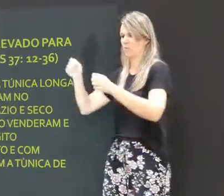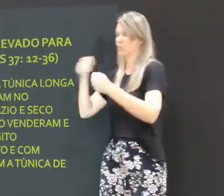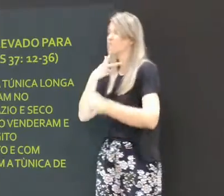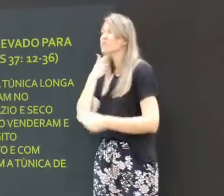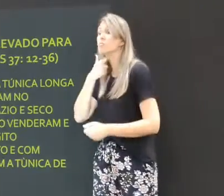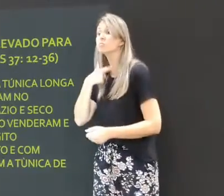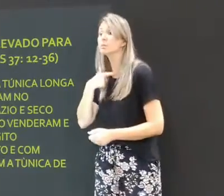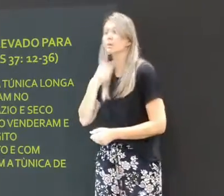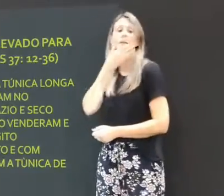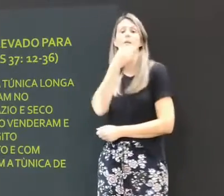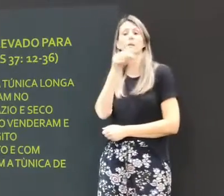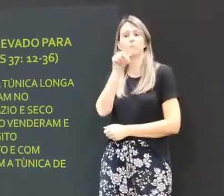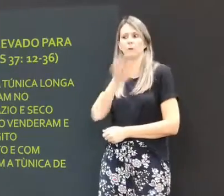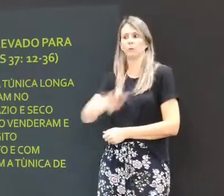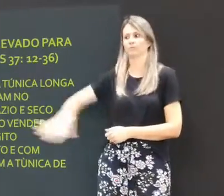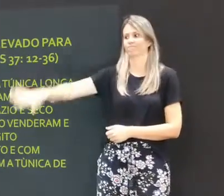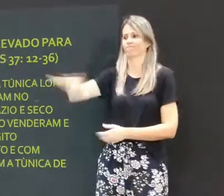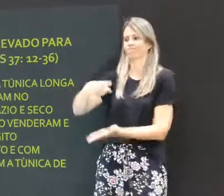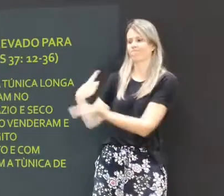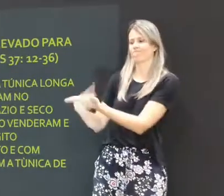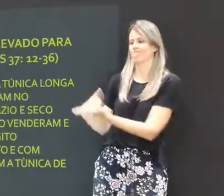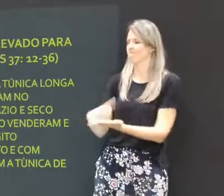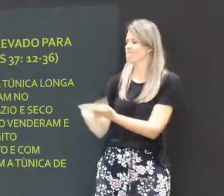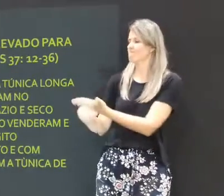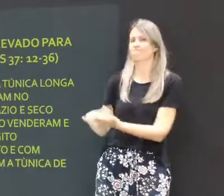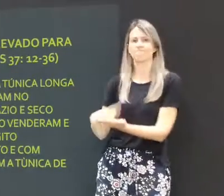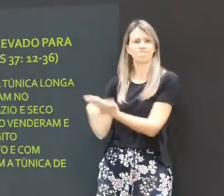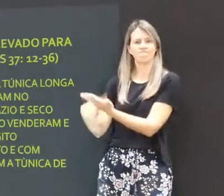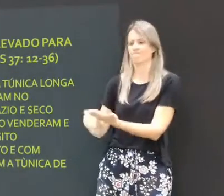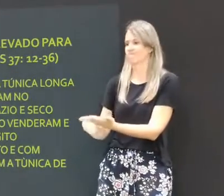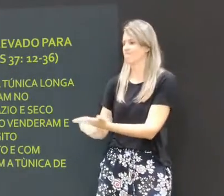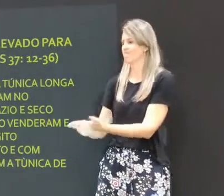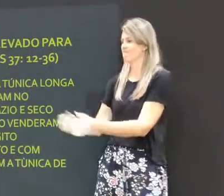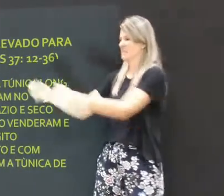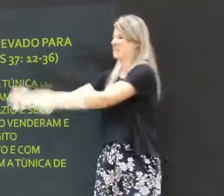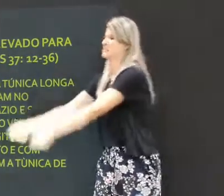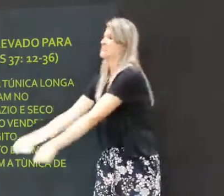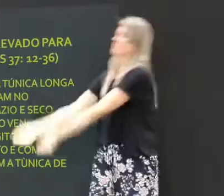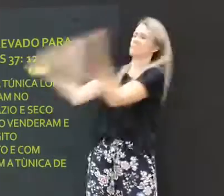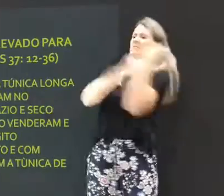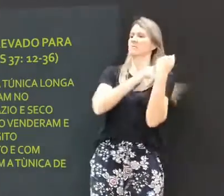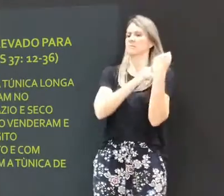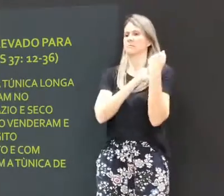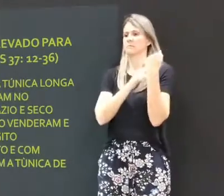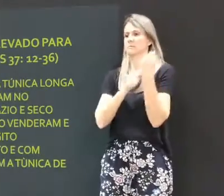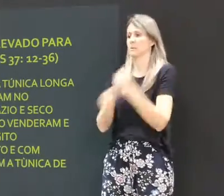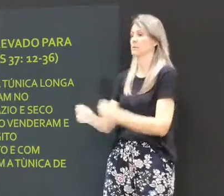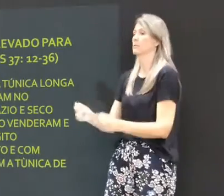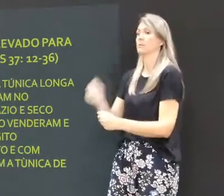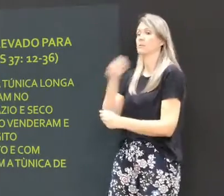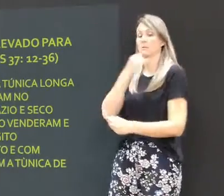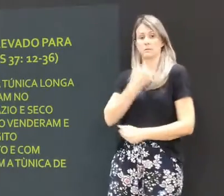Os irmãos, né, eles combinaram, né, prepararam com uma estratégia de pegar aquela túnica dele,